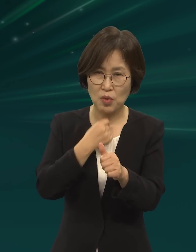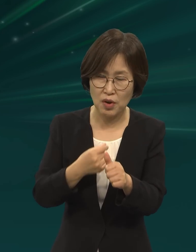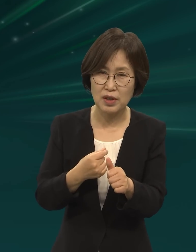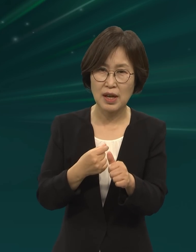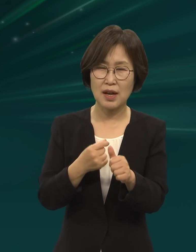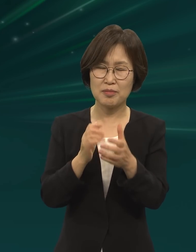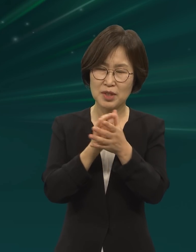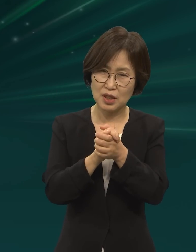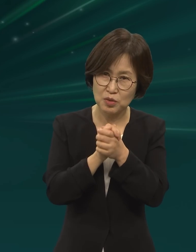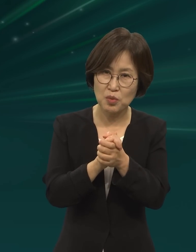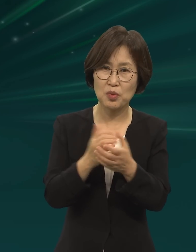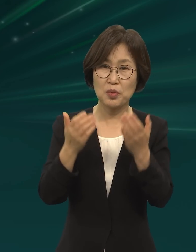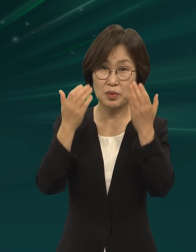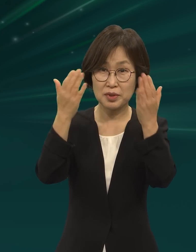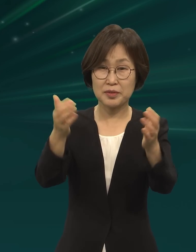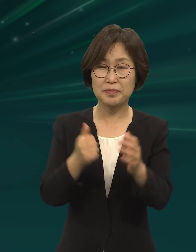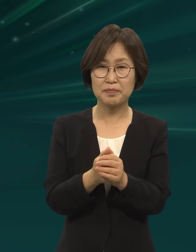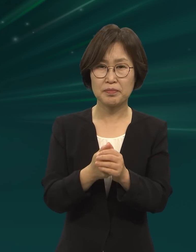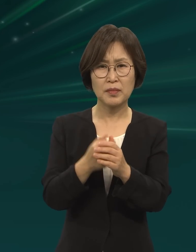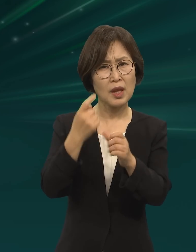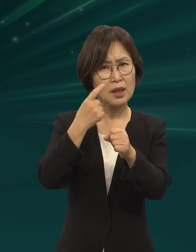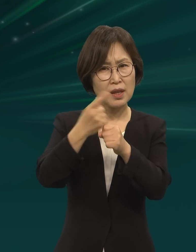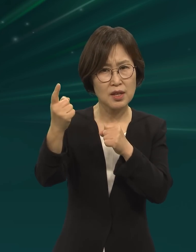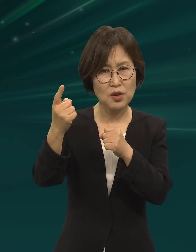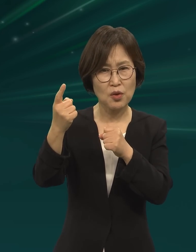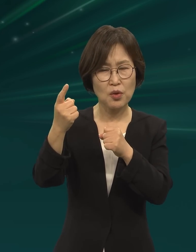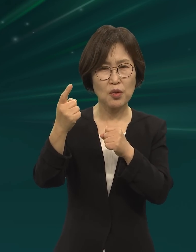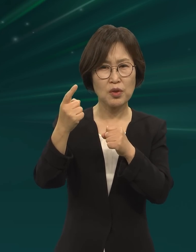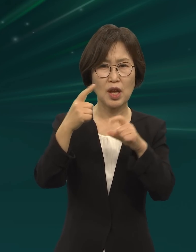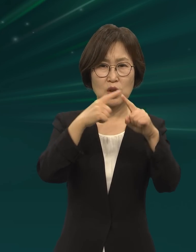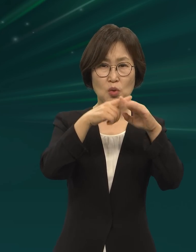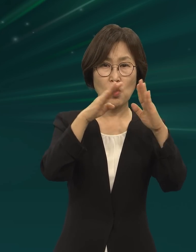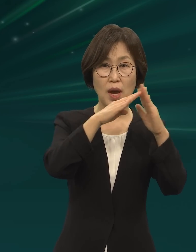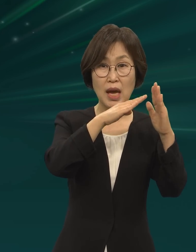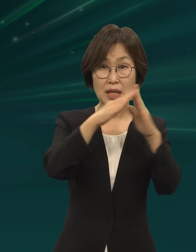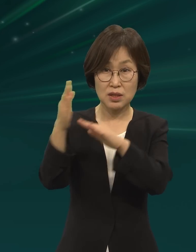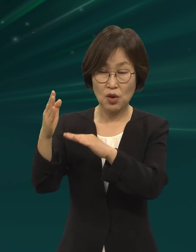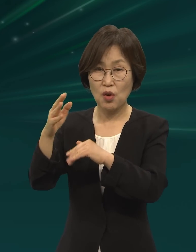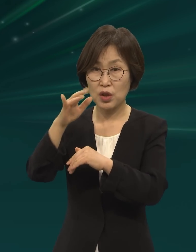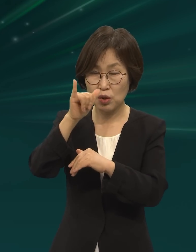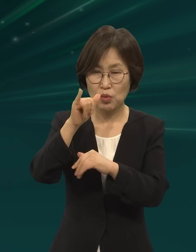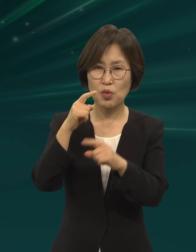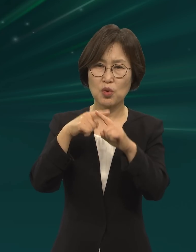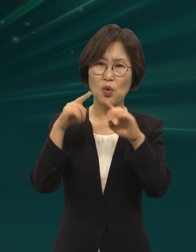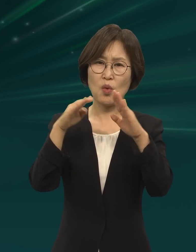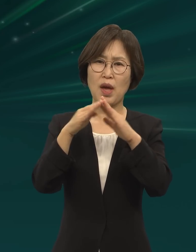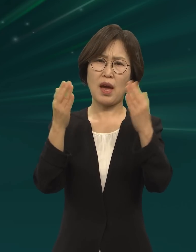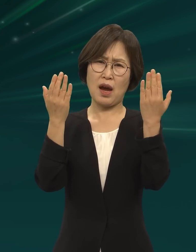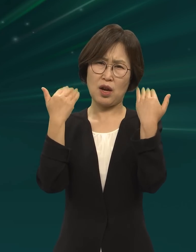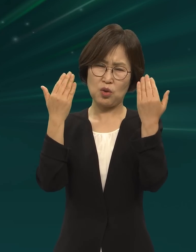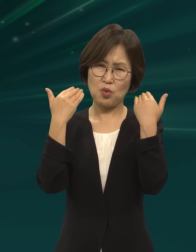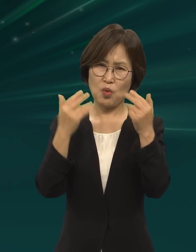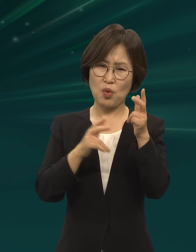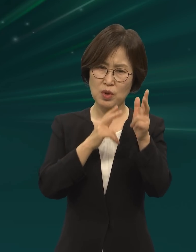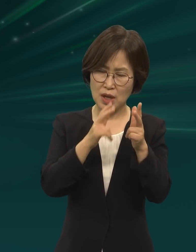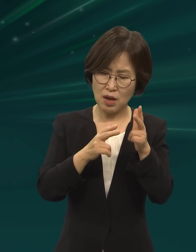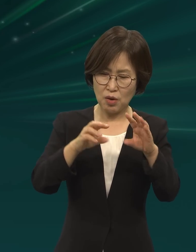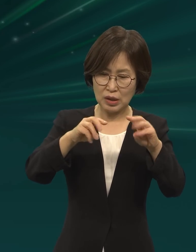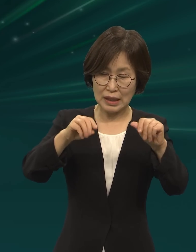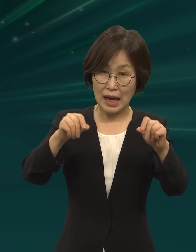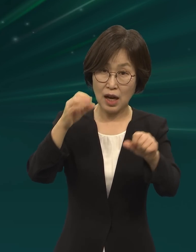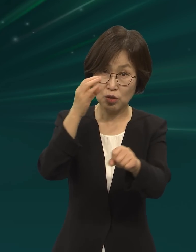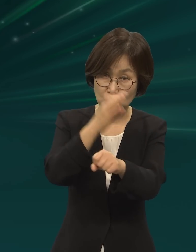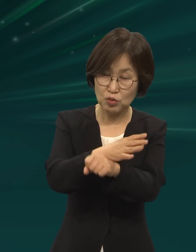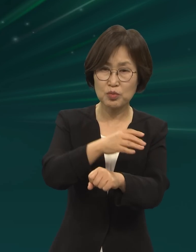주셔서 내년에 교회를 이진하는 것과 앞으로 또 교회 학교 사역을 위한 부지